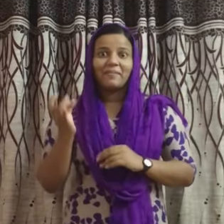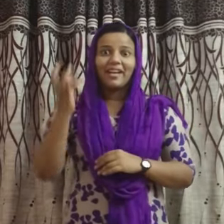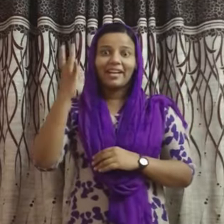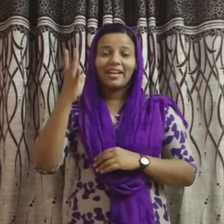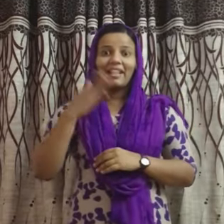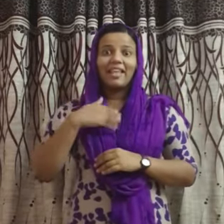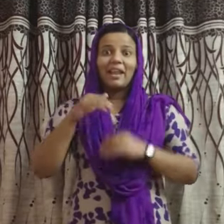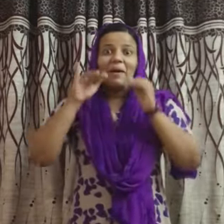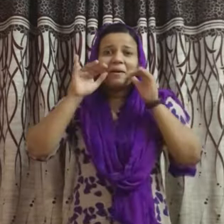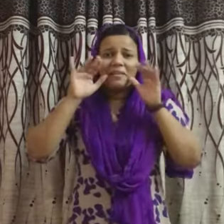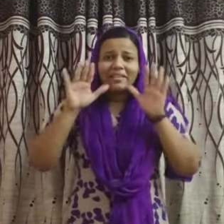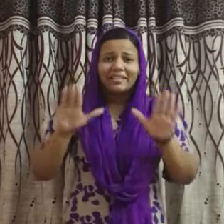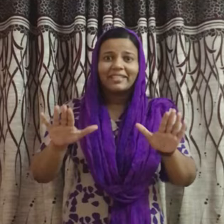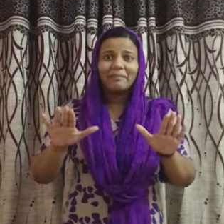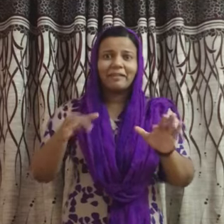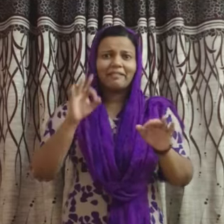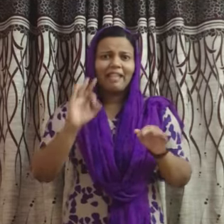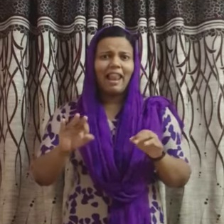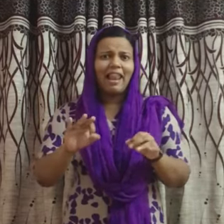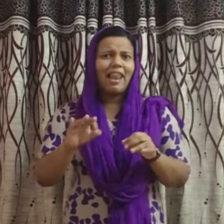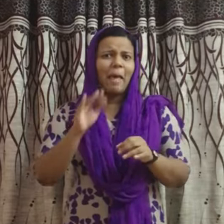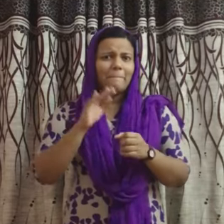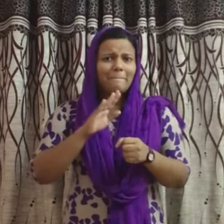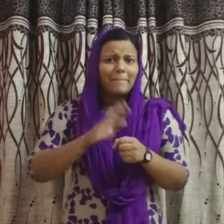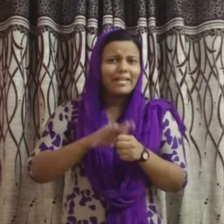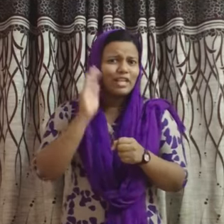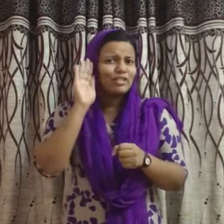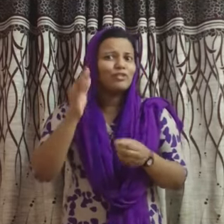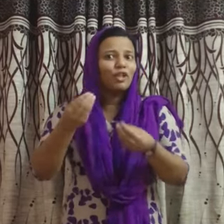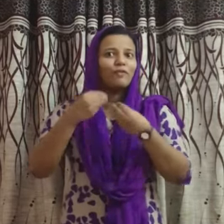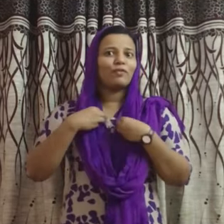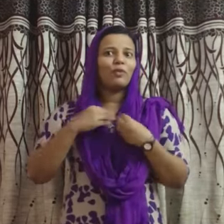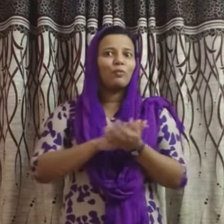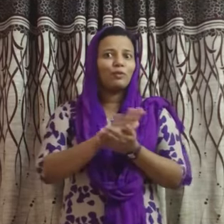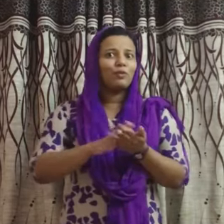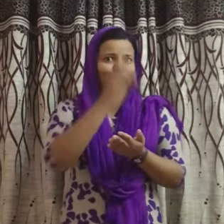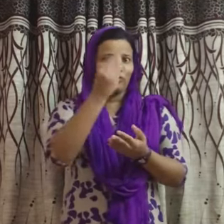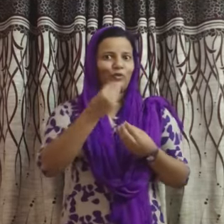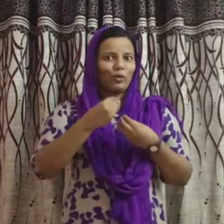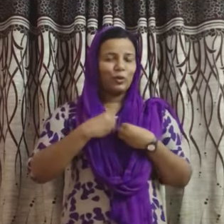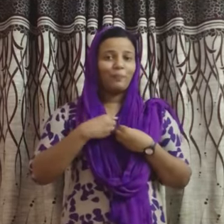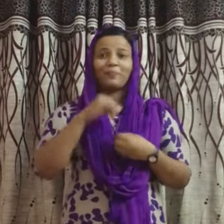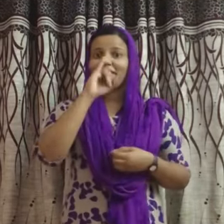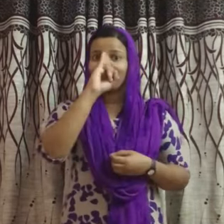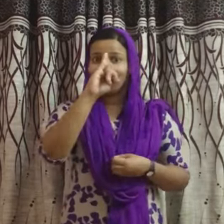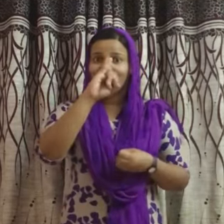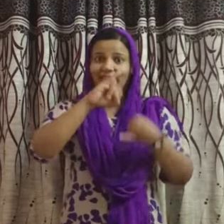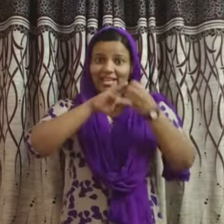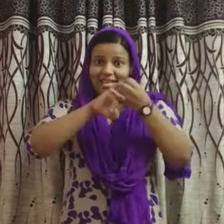പ്രഭാതത്തിൽ അനുഗ്രഹിക്കപ്പെട്ട സന്ദേശം പരിശുദ്ധാത്മാവ് നമുക്ക് തന്നിരിക്കുക. ശ്രദ്ധിച്ചാട്ടെ. യെശയ്യാവിൻ്റെ പ്രവചനം